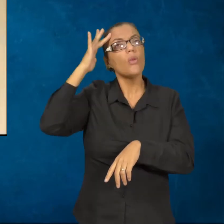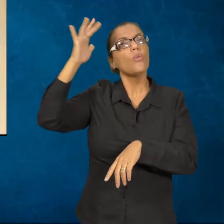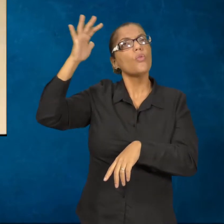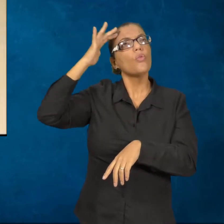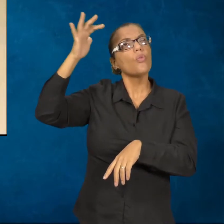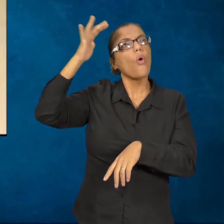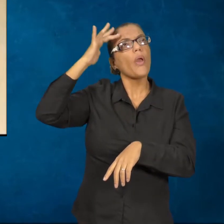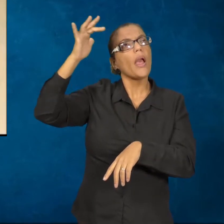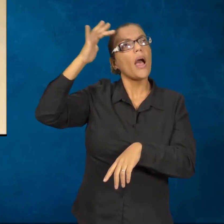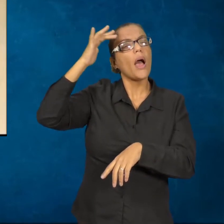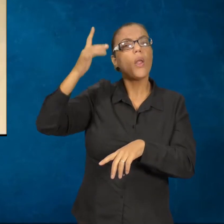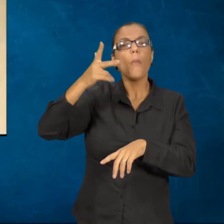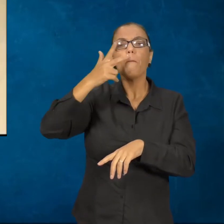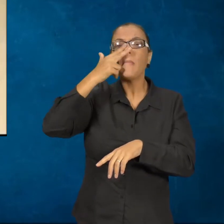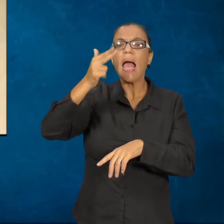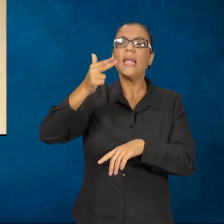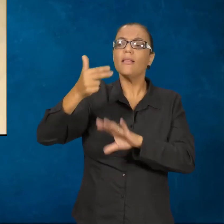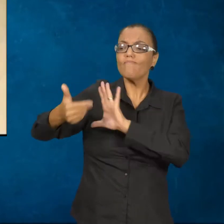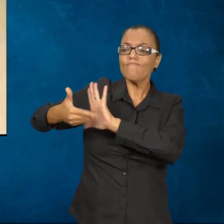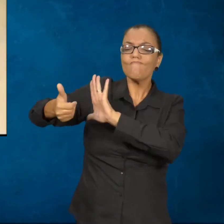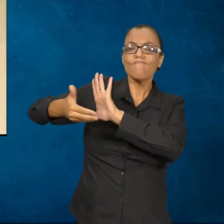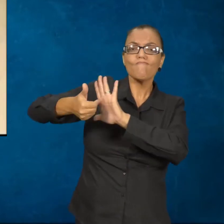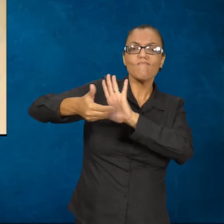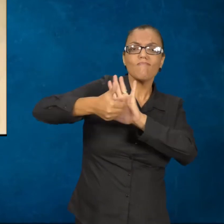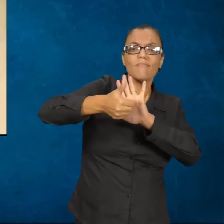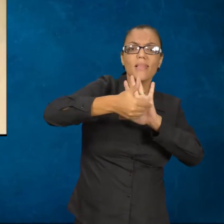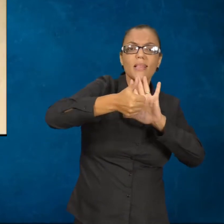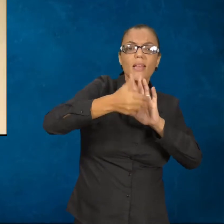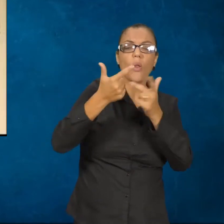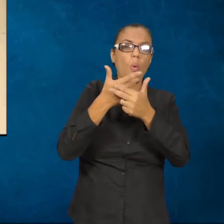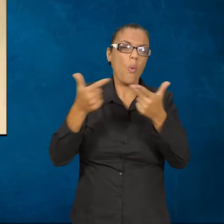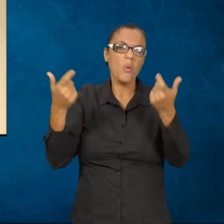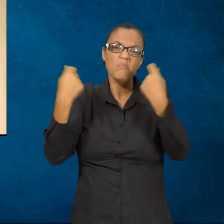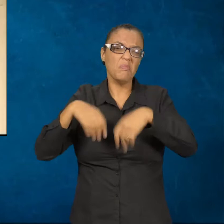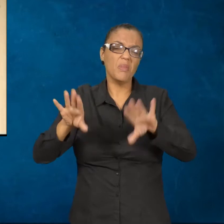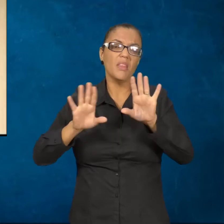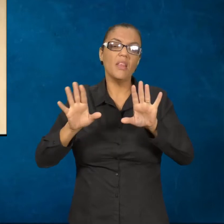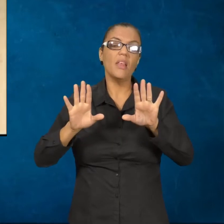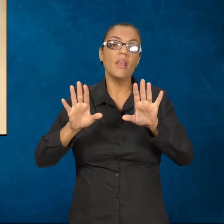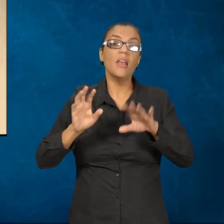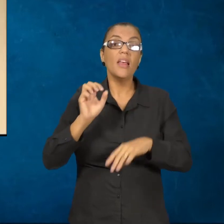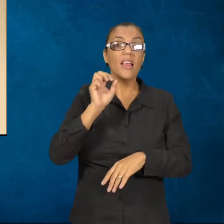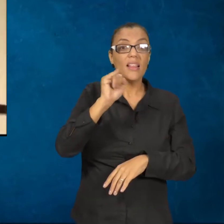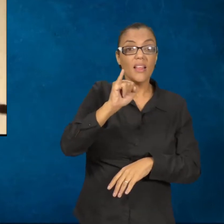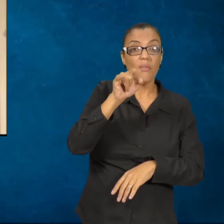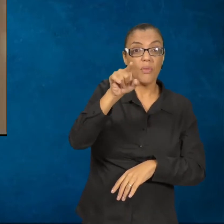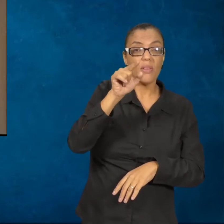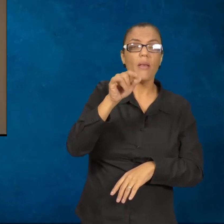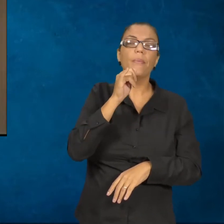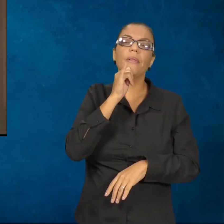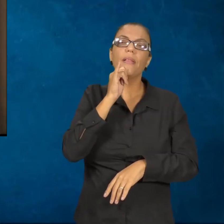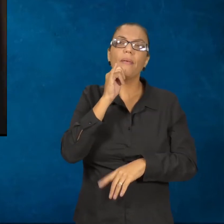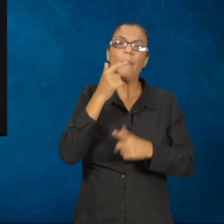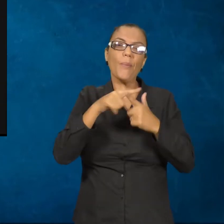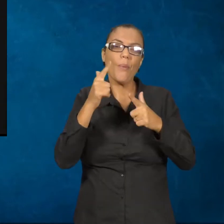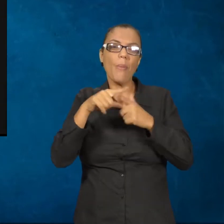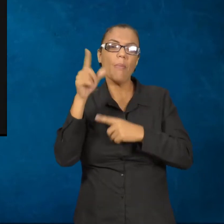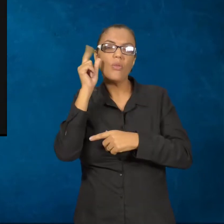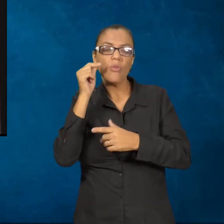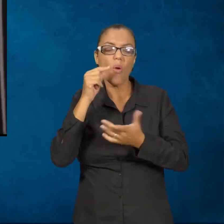está desentupindo a tua RAM. Quem já passou uma noite em claro sabe muito bem que no dia